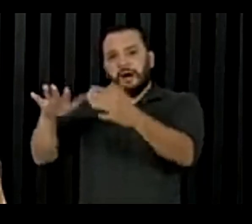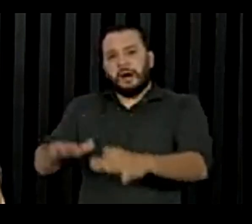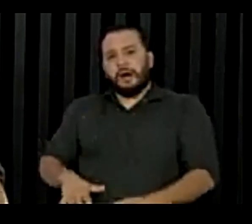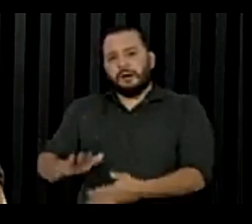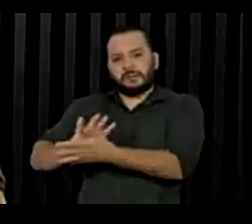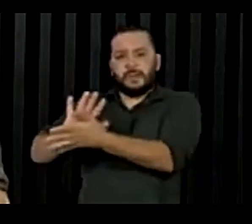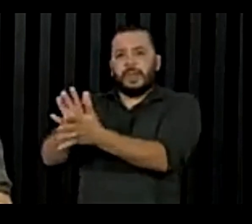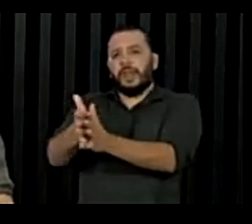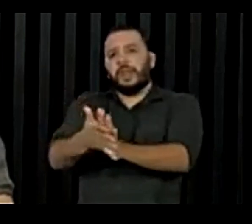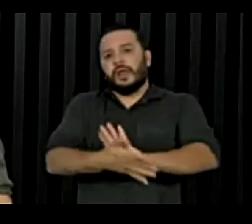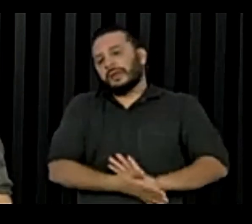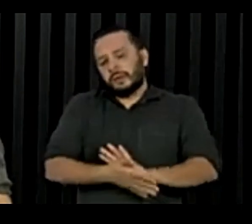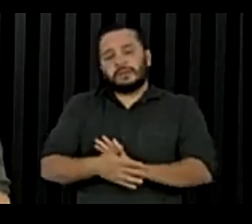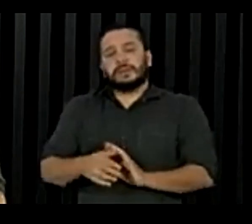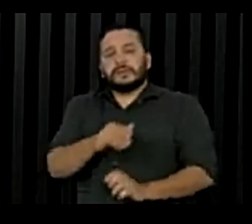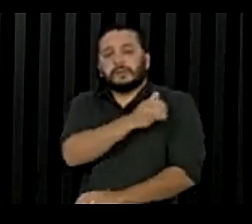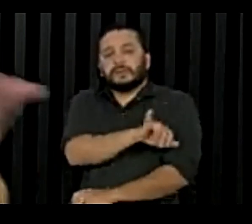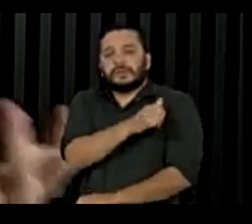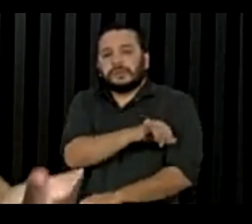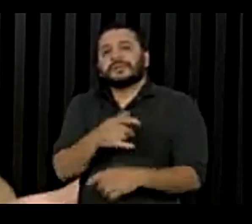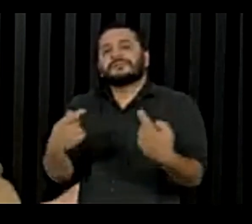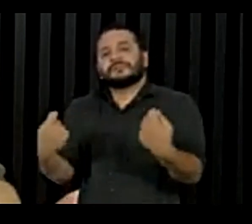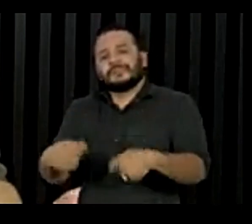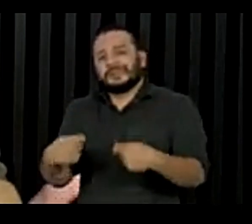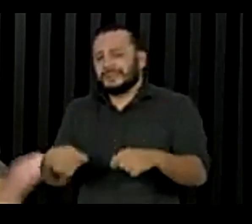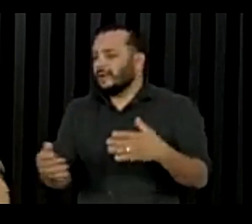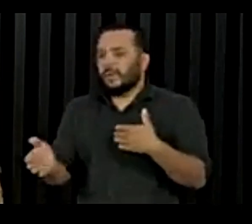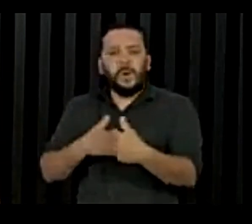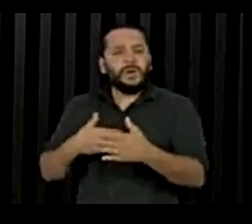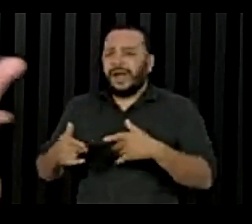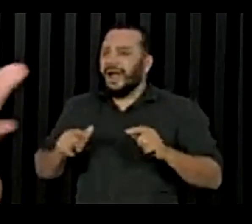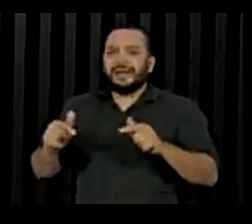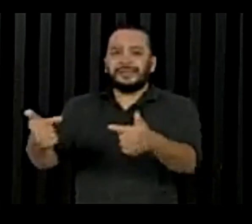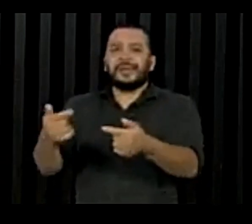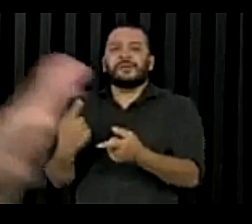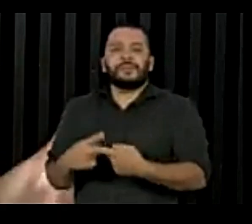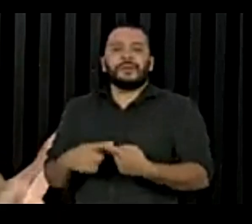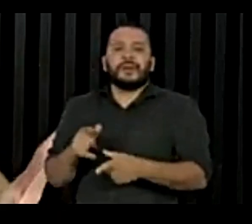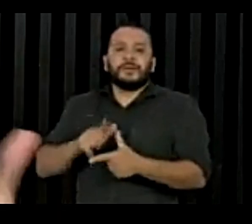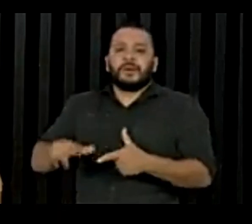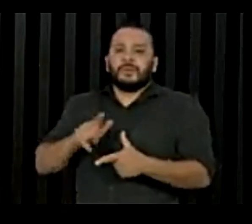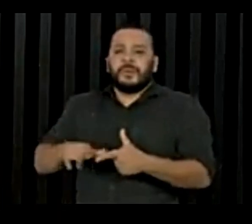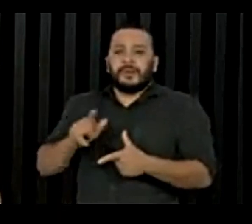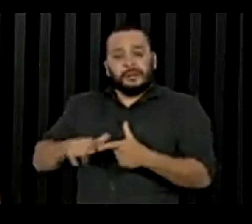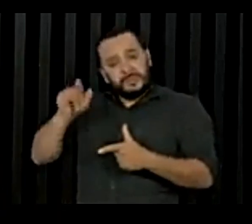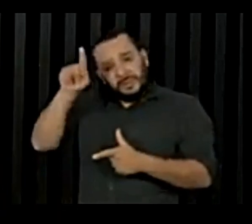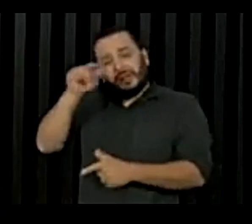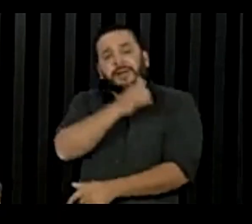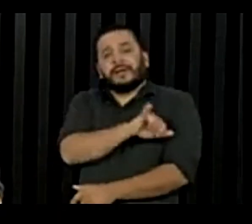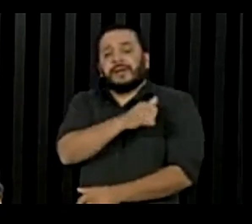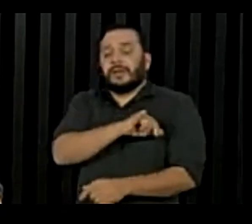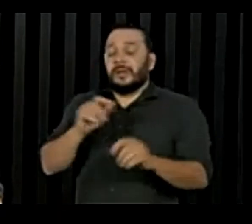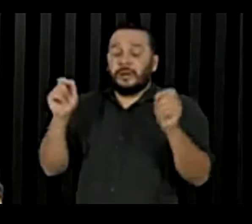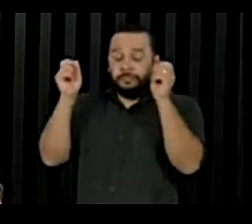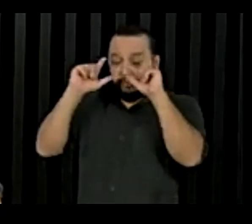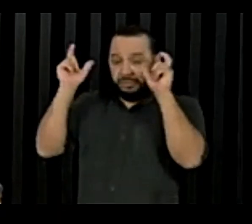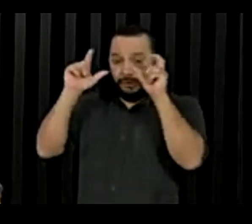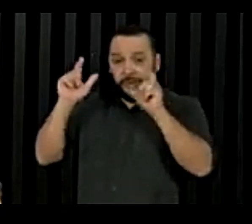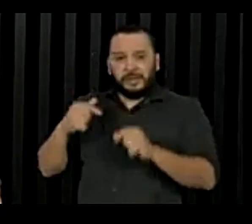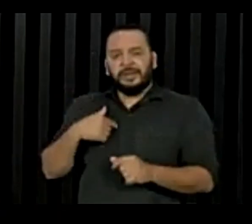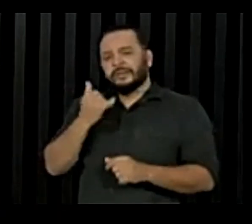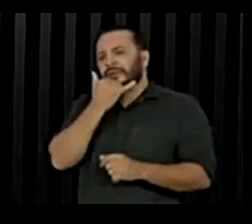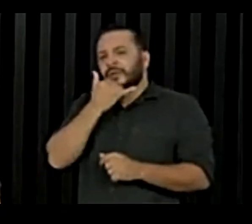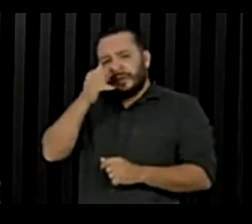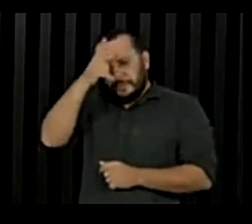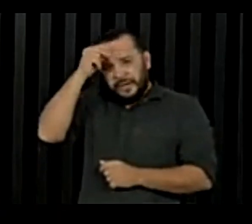está suplicando por qualquer coisa, porque a situação do Rio é tenebrosa. Então, como prefeito, eu